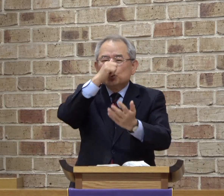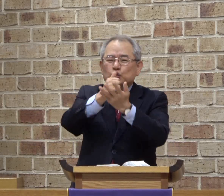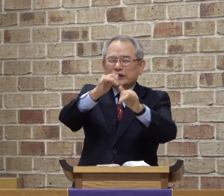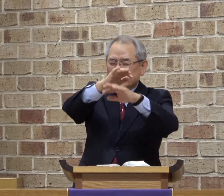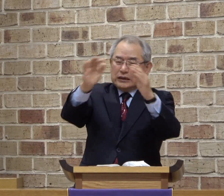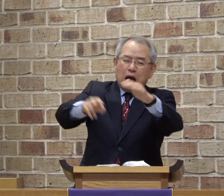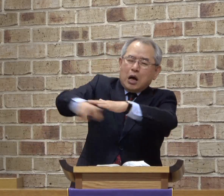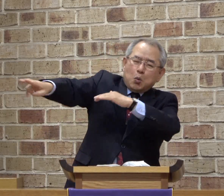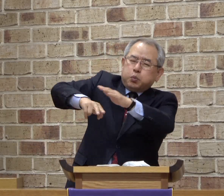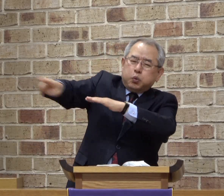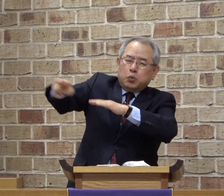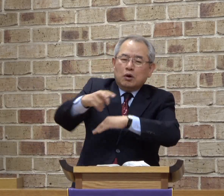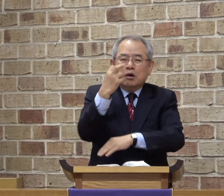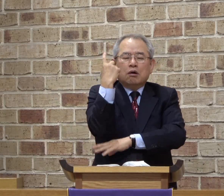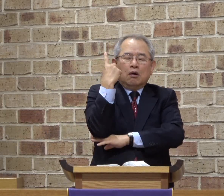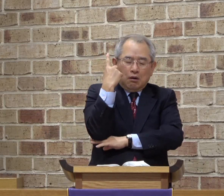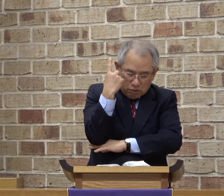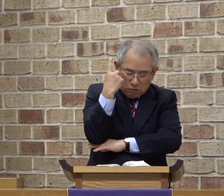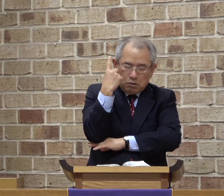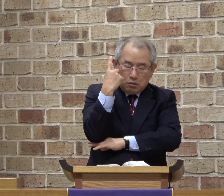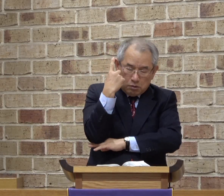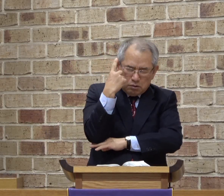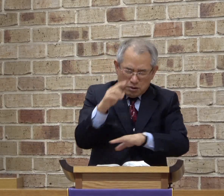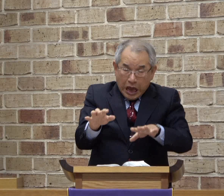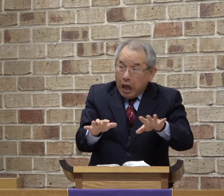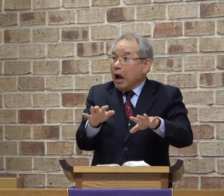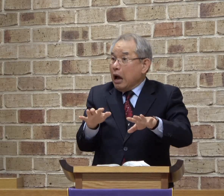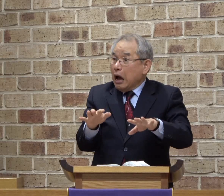예수를 믿으면 멸망하지 않고 구원을 받는다.